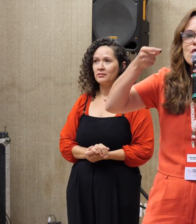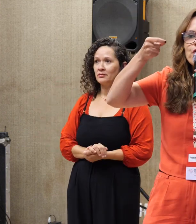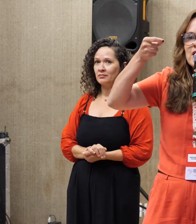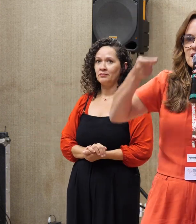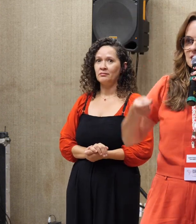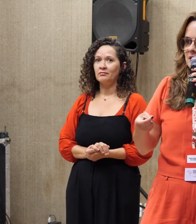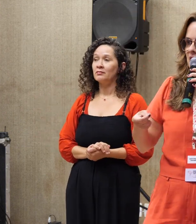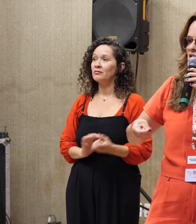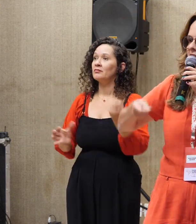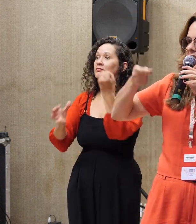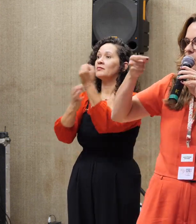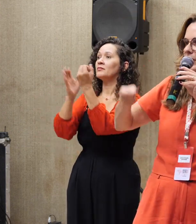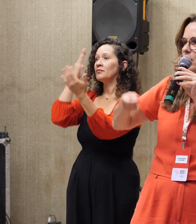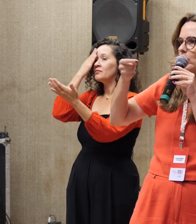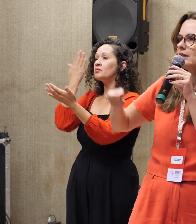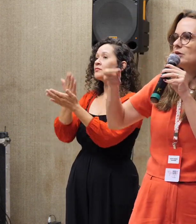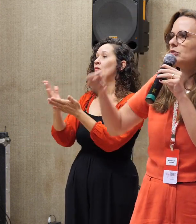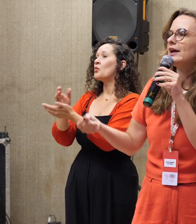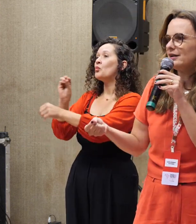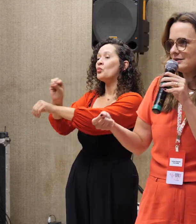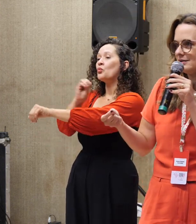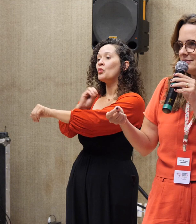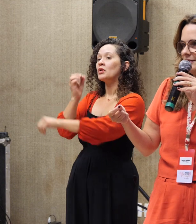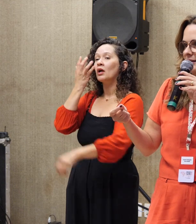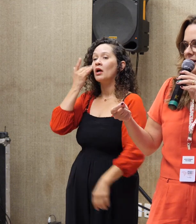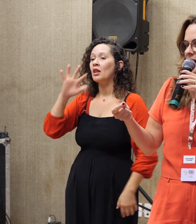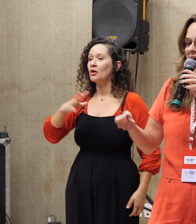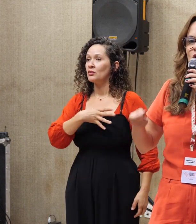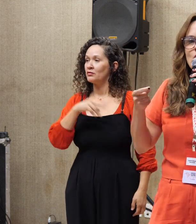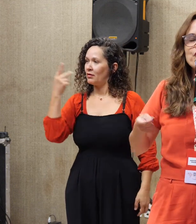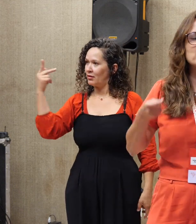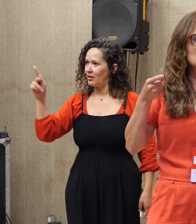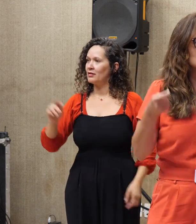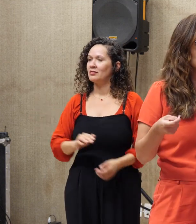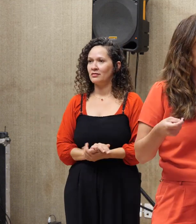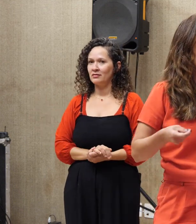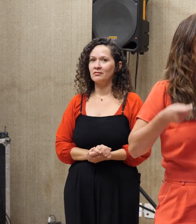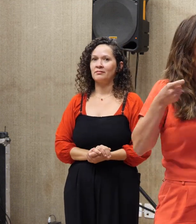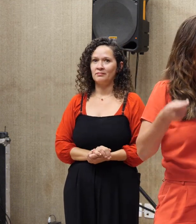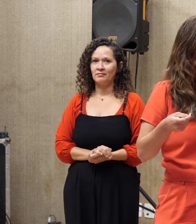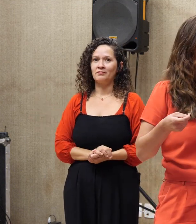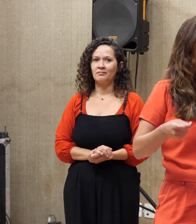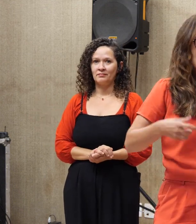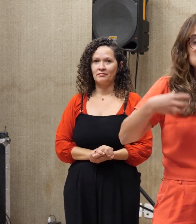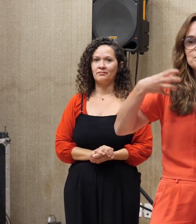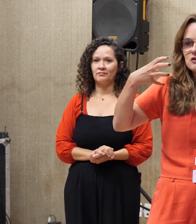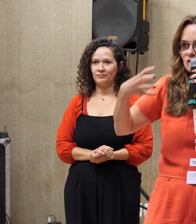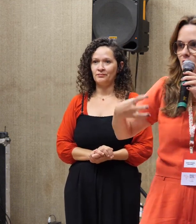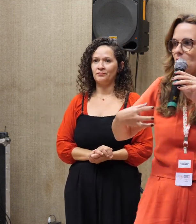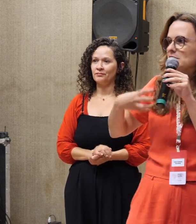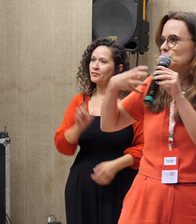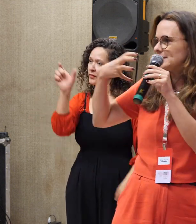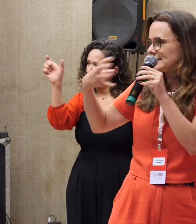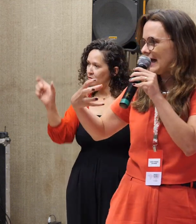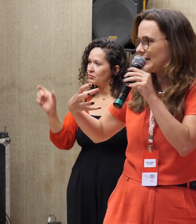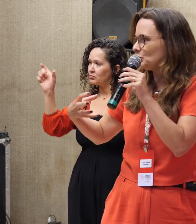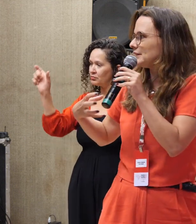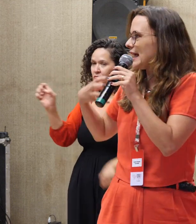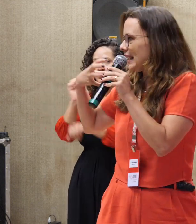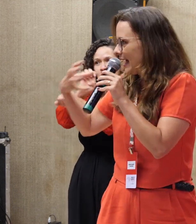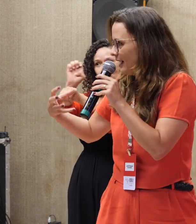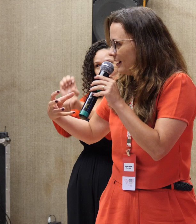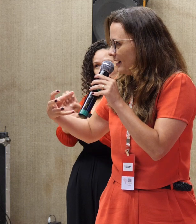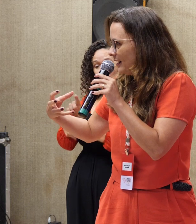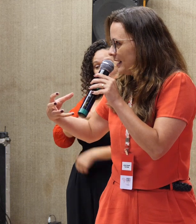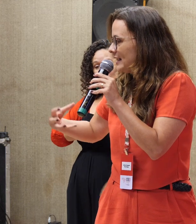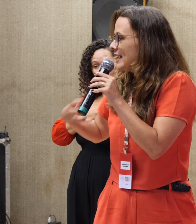a confiança de que tem alguém cuidando delas. A confiança de que as pessoas, o Estado,